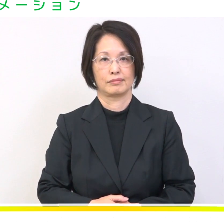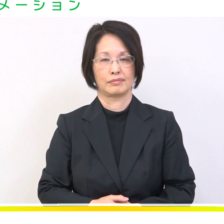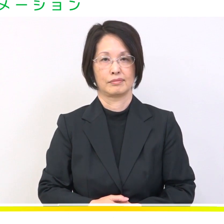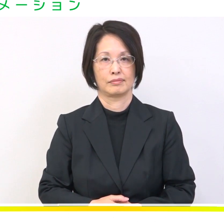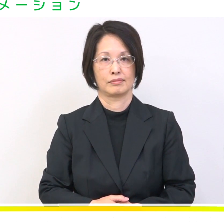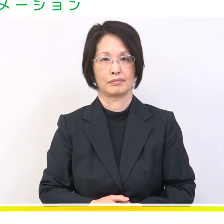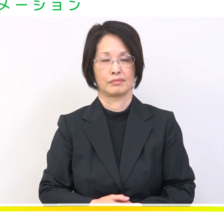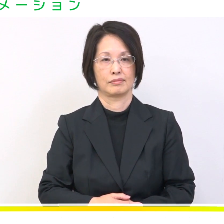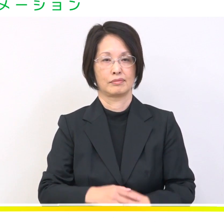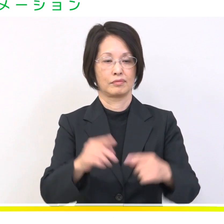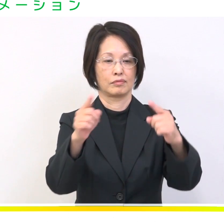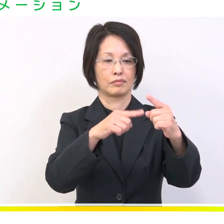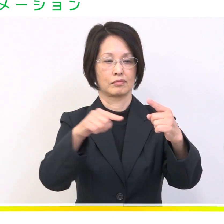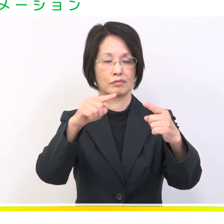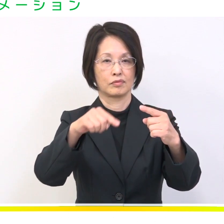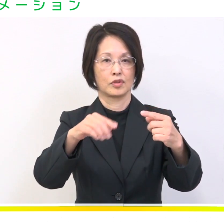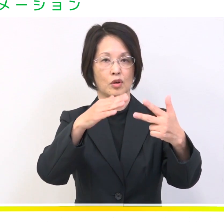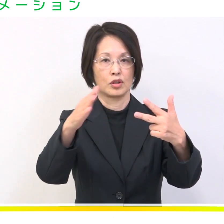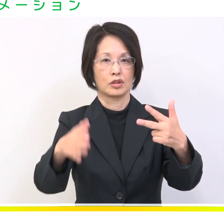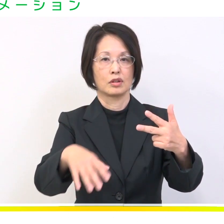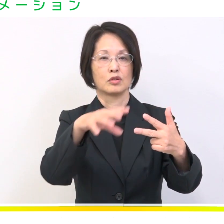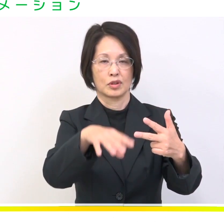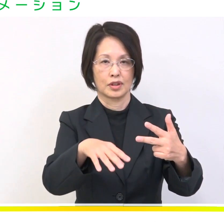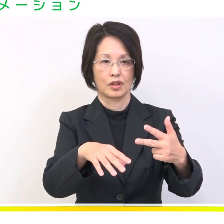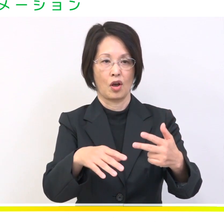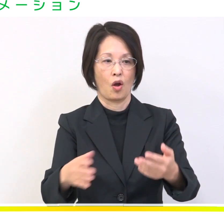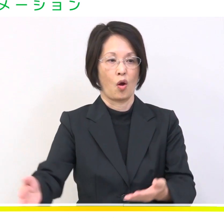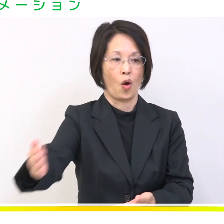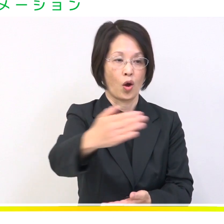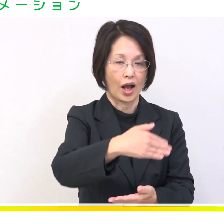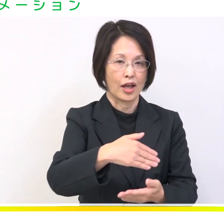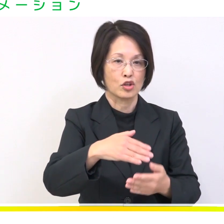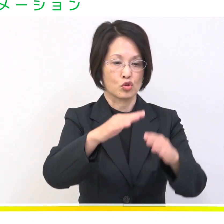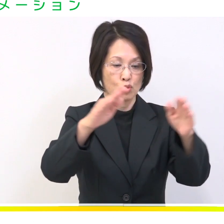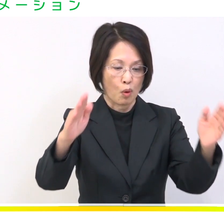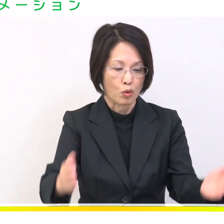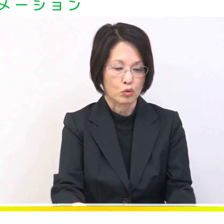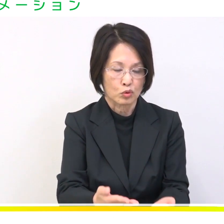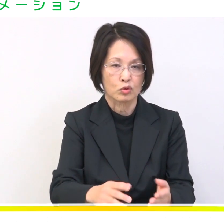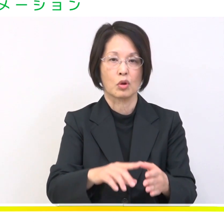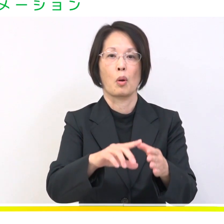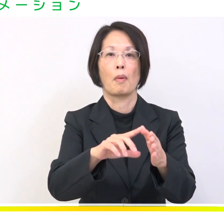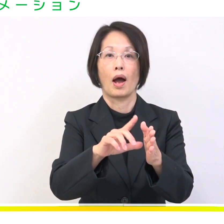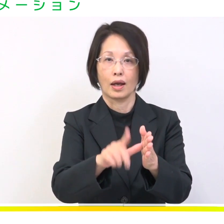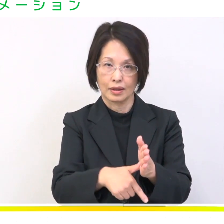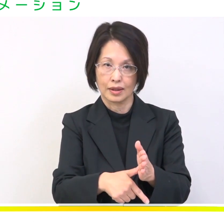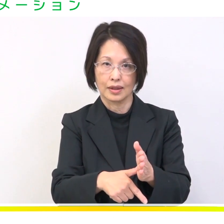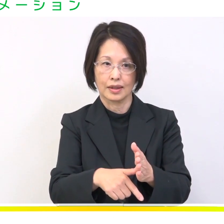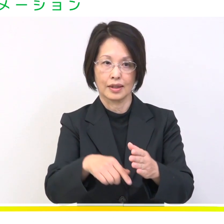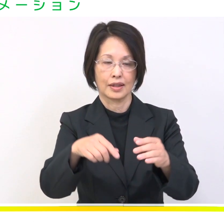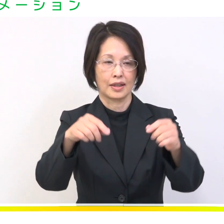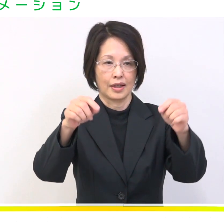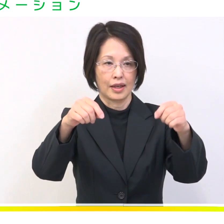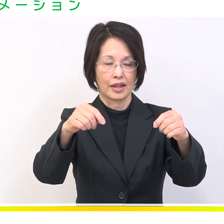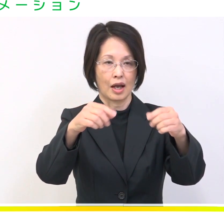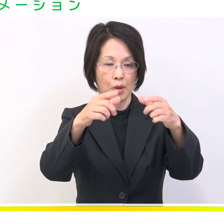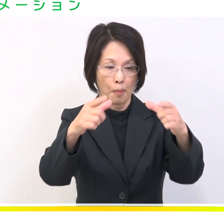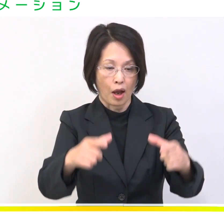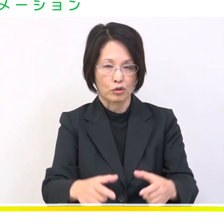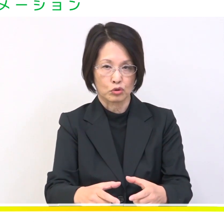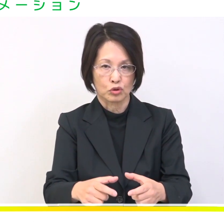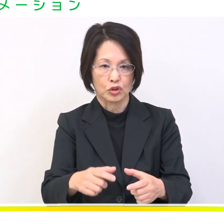公共施設での回収ボックス方式によるた2パック白色発泡